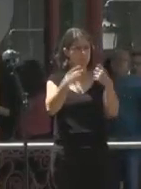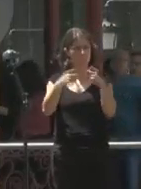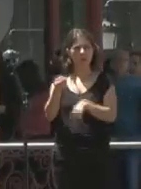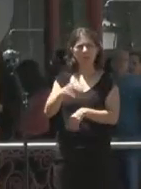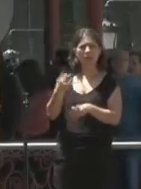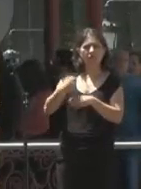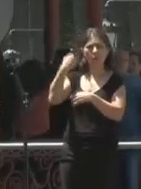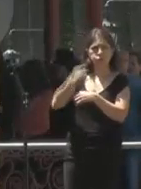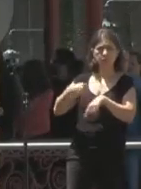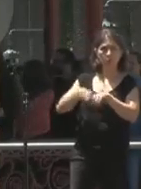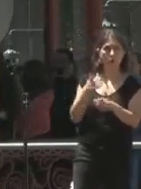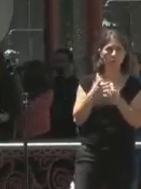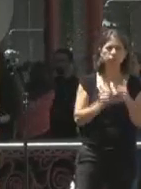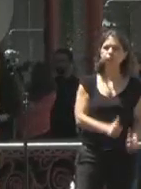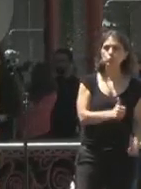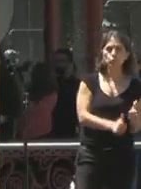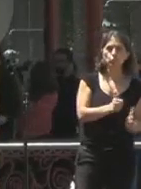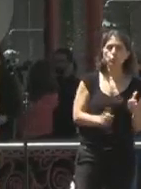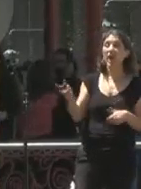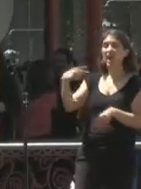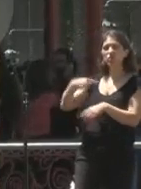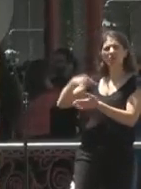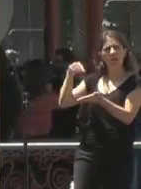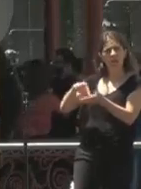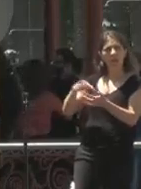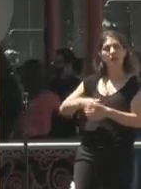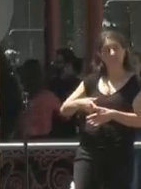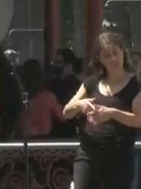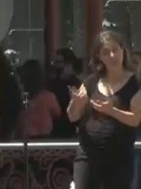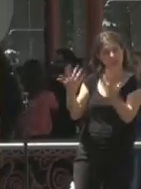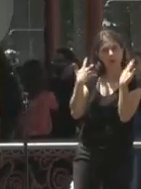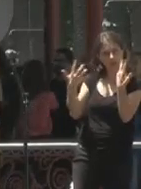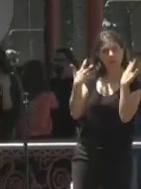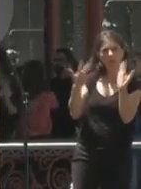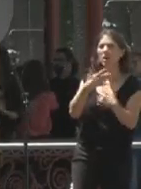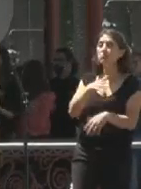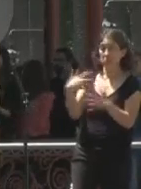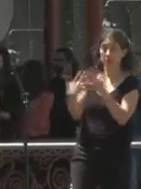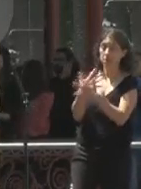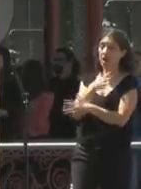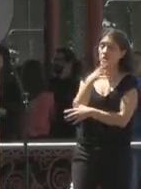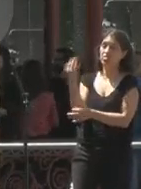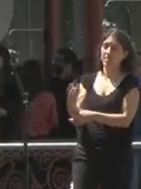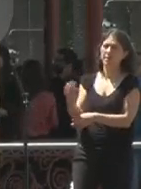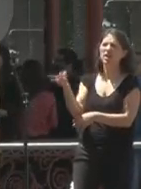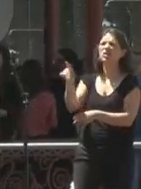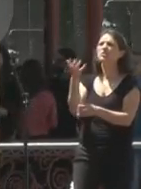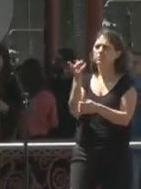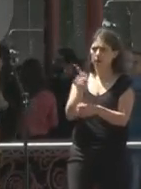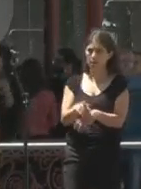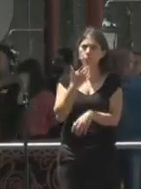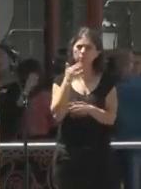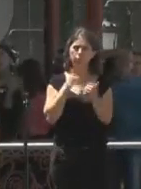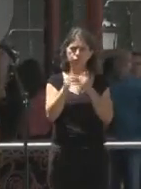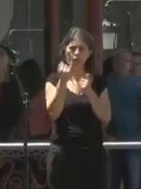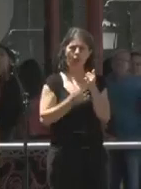condenaban a competir por abajo, ¿por qué siguieron insistiendo? Van a tener que explicarnos por qué, si se decían representantes de la ciudadanía, gobernaban